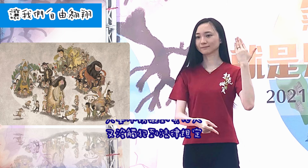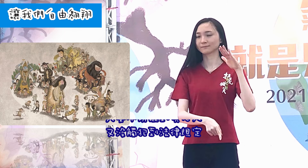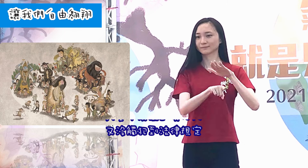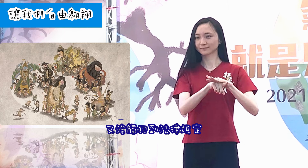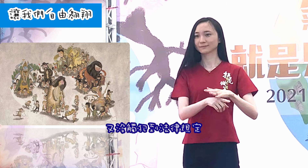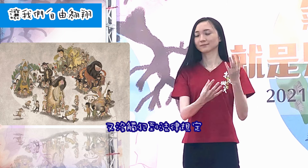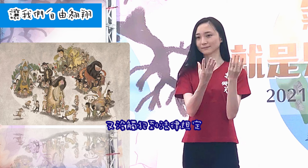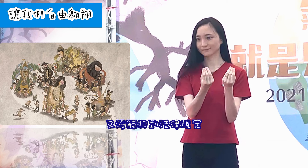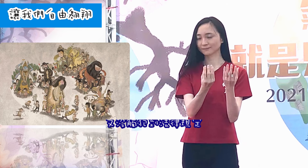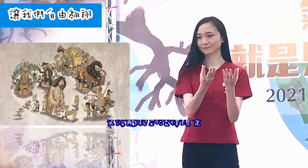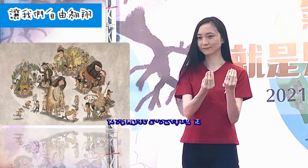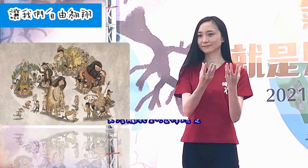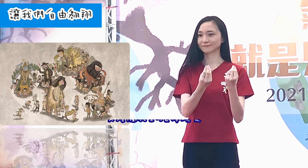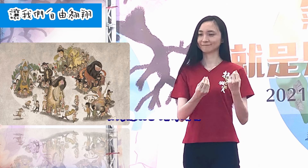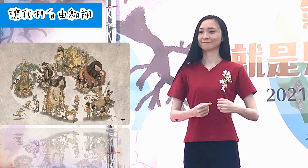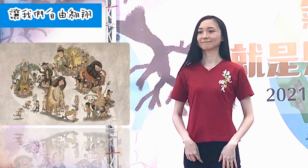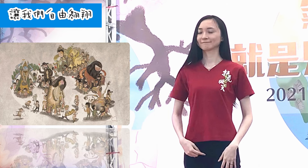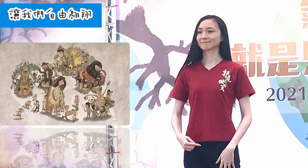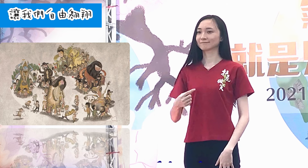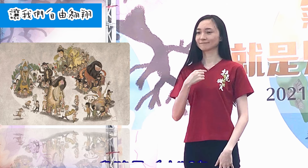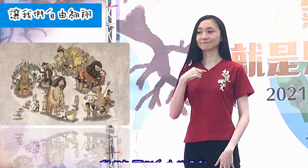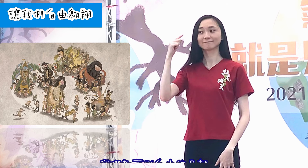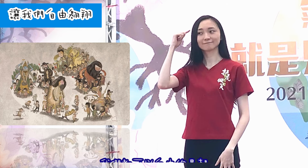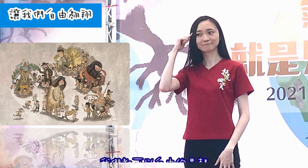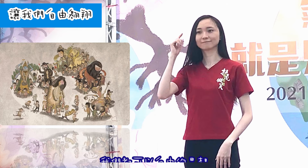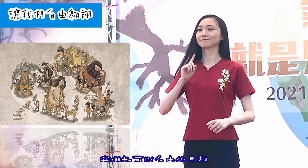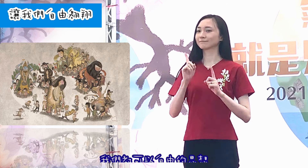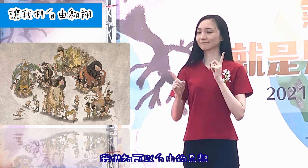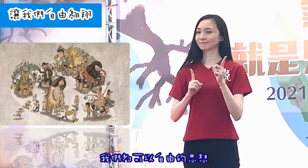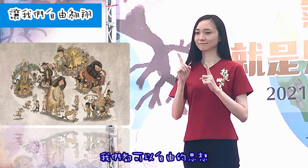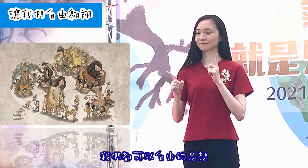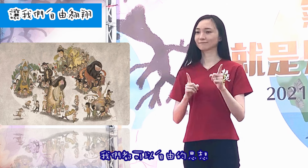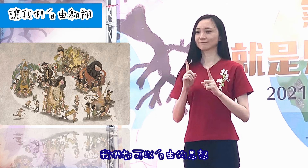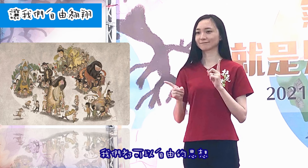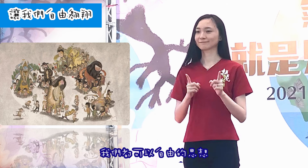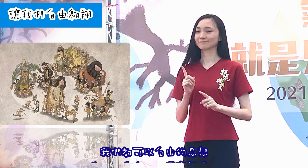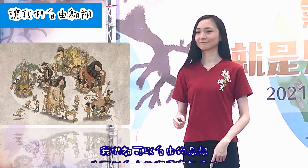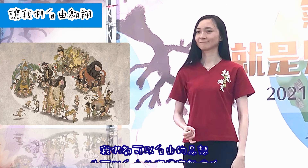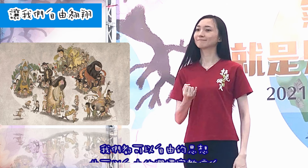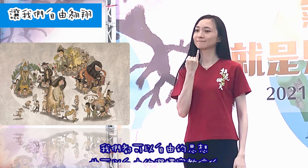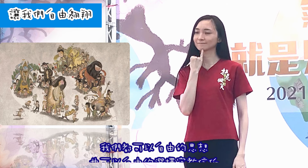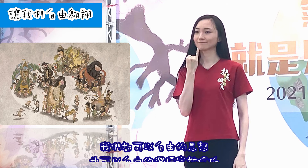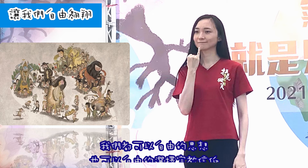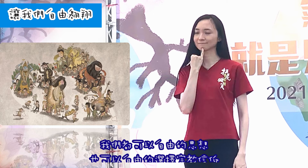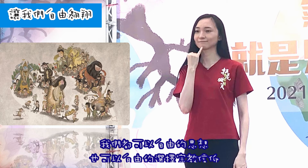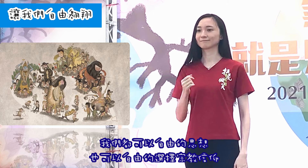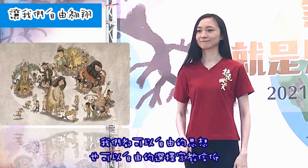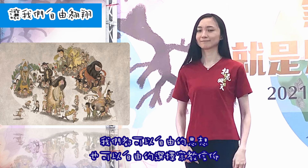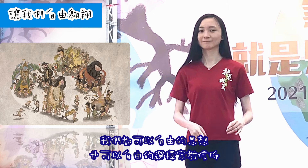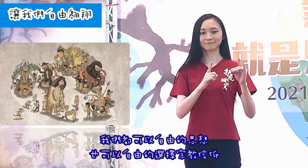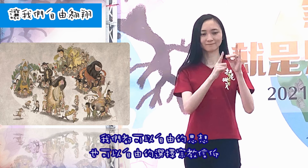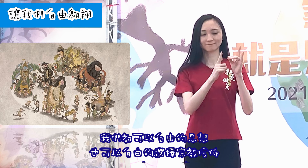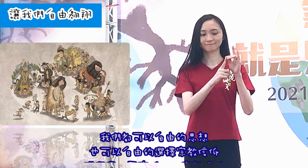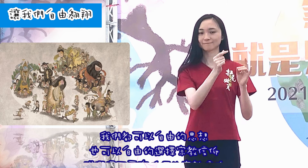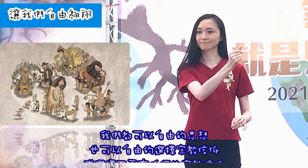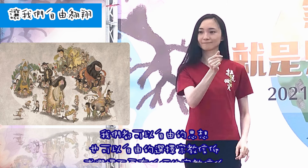触犯到法律的规定，我们都可以自由的思想，也可以自由